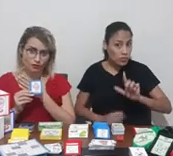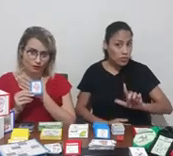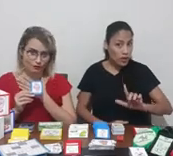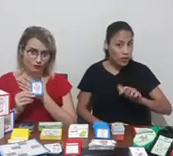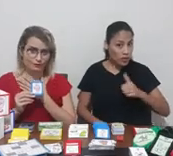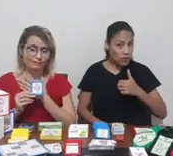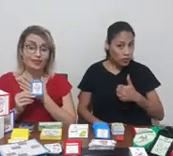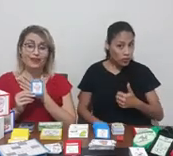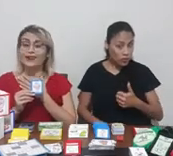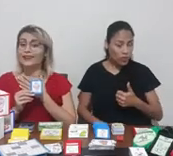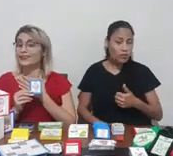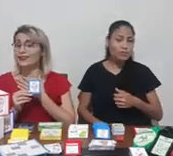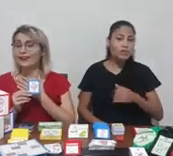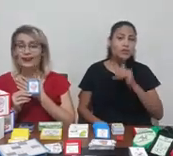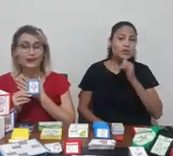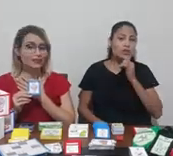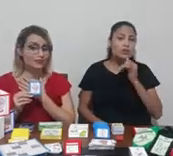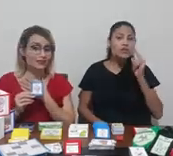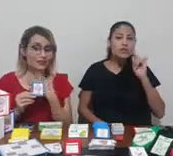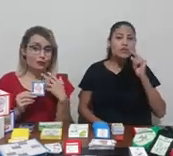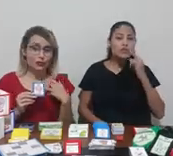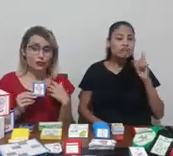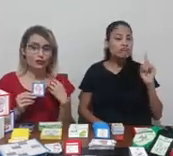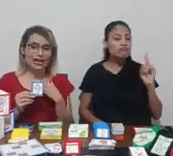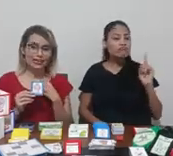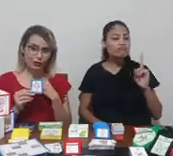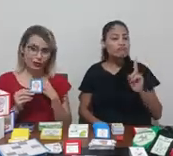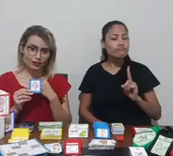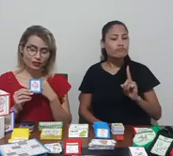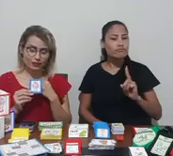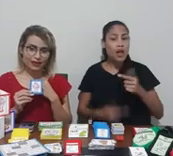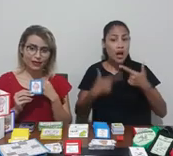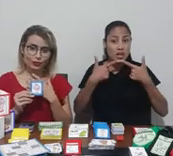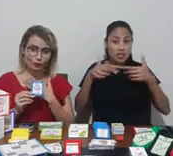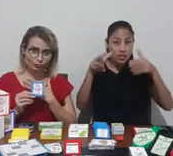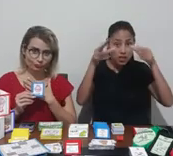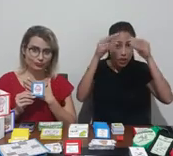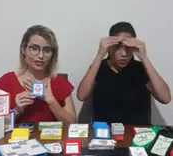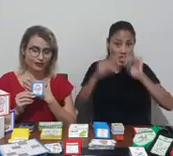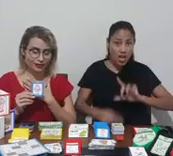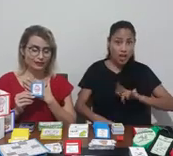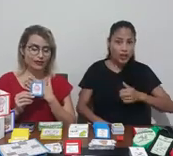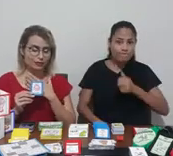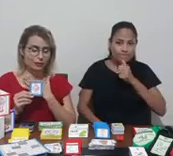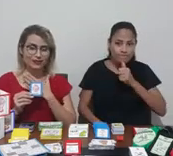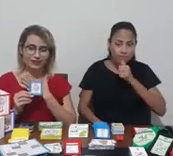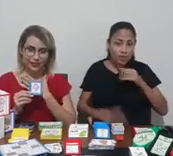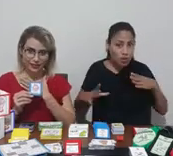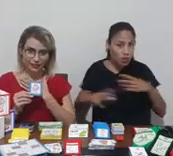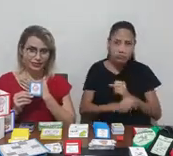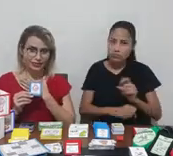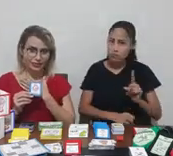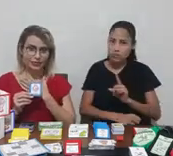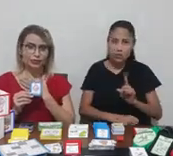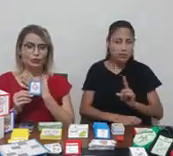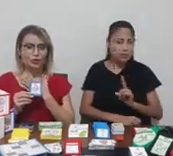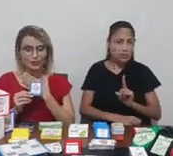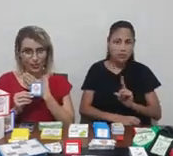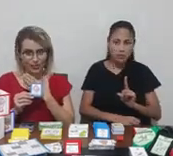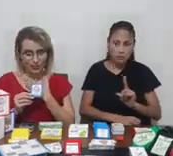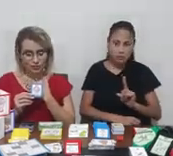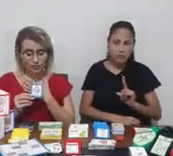na escola, ele nem ainda se apoderou da língua dele, da L1 dele, né? Da língua materna dele,